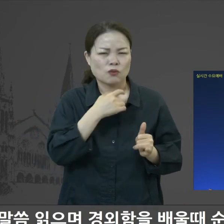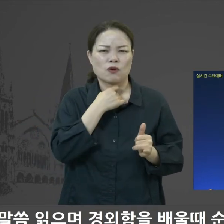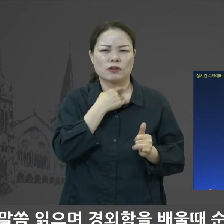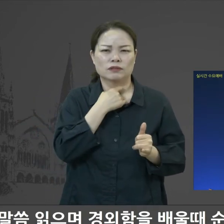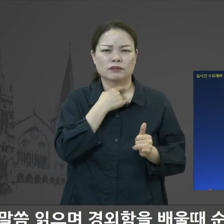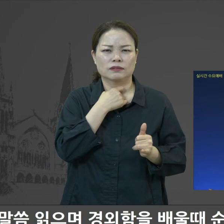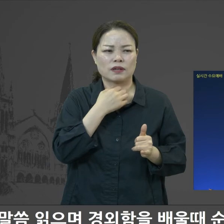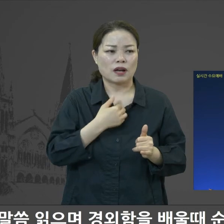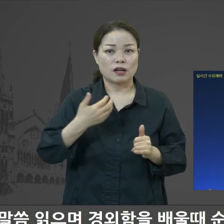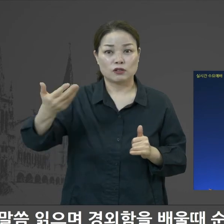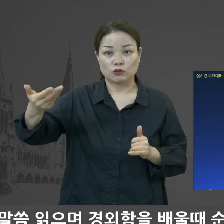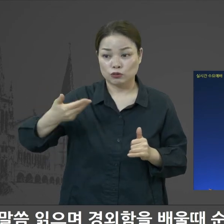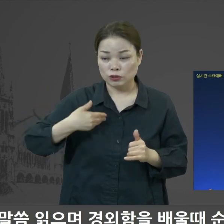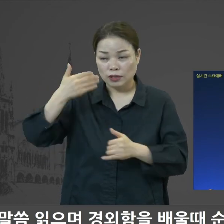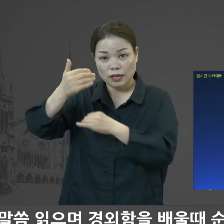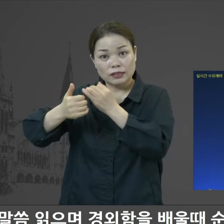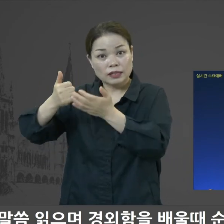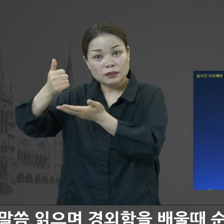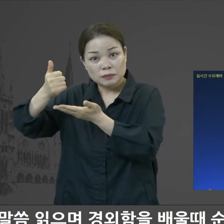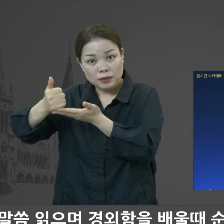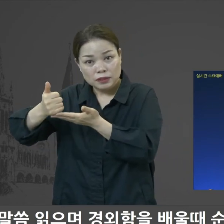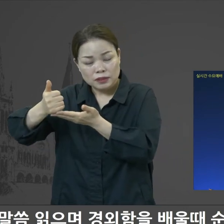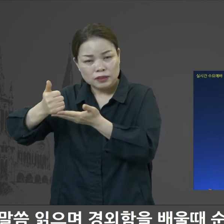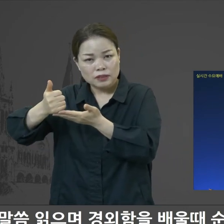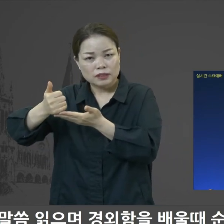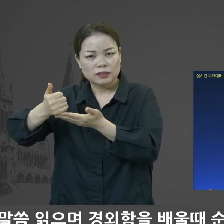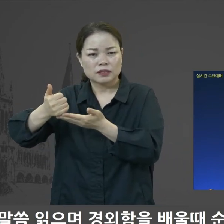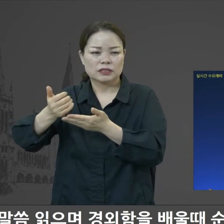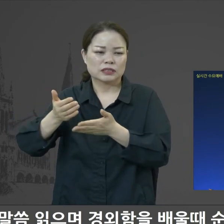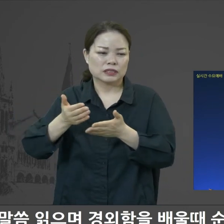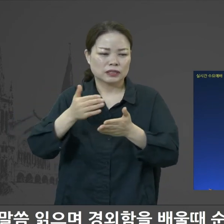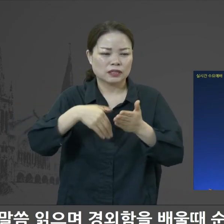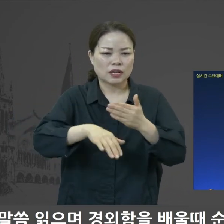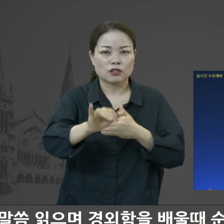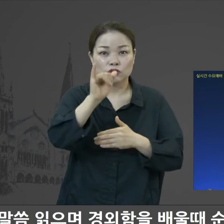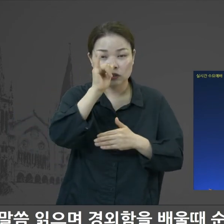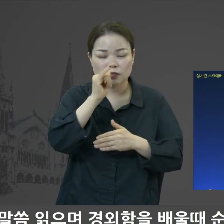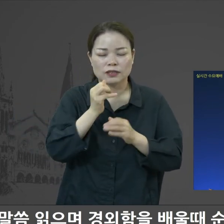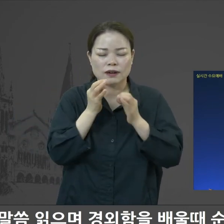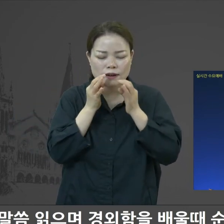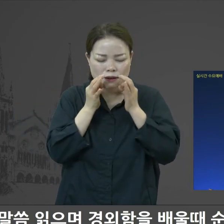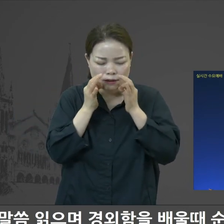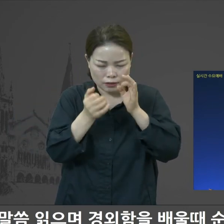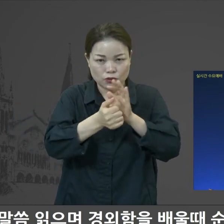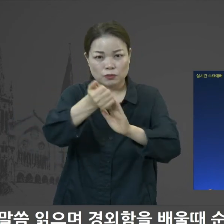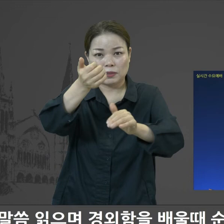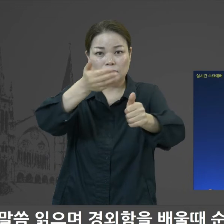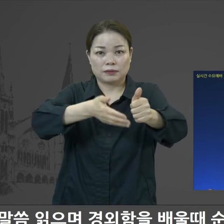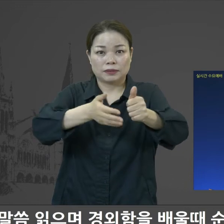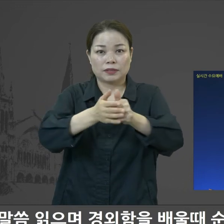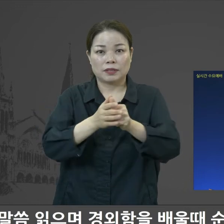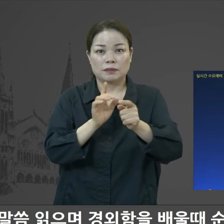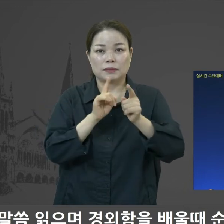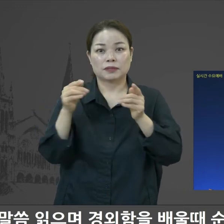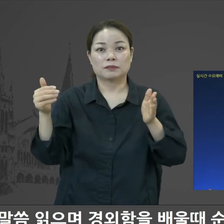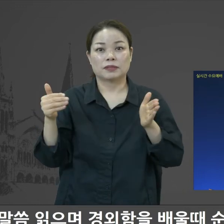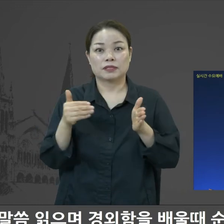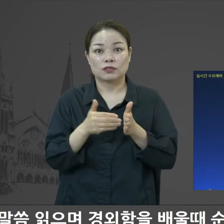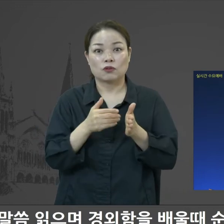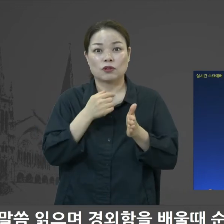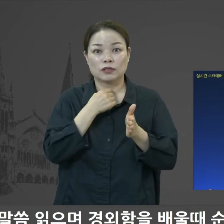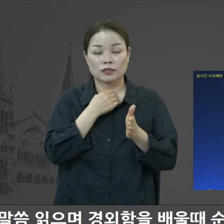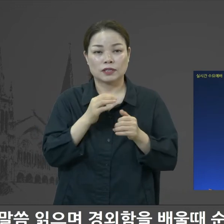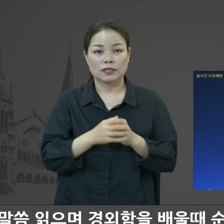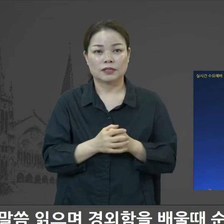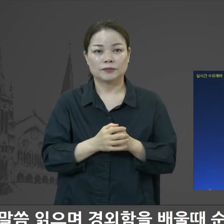길을 알려주시는 우리 하나님이 알려주시는 그 길 걸어갈 수 있기를 간절히 소망합니다. 말씀을 정리하겠습니다.